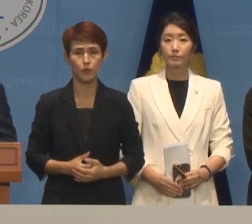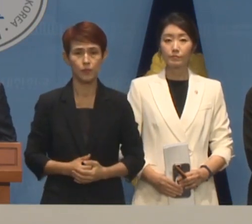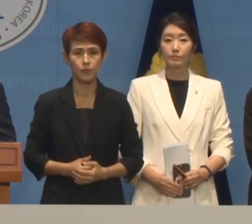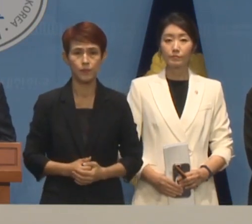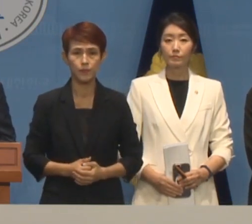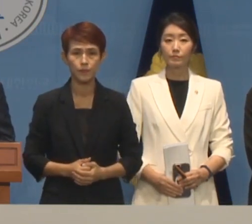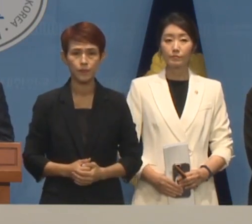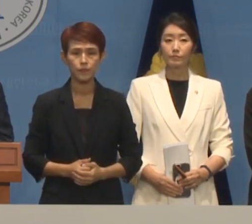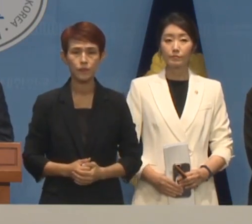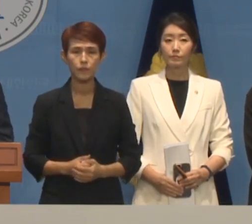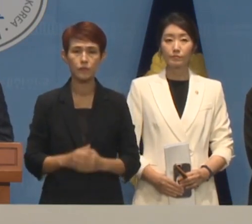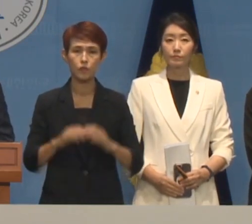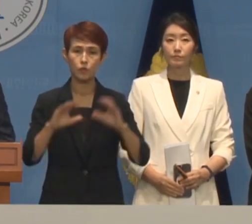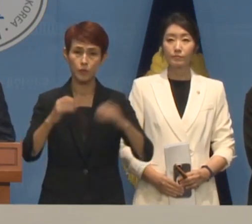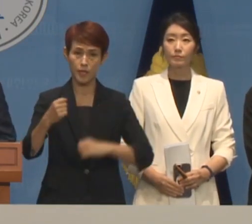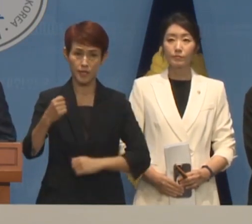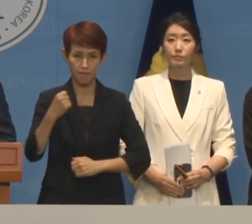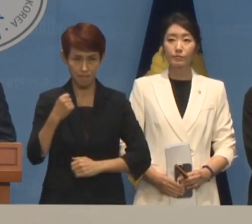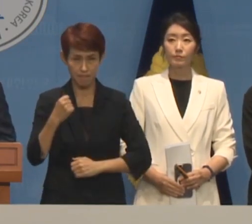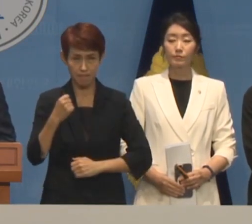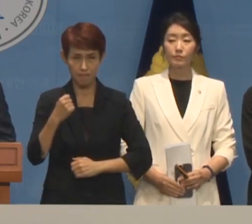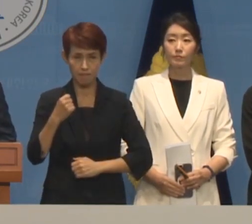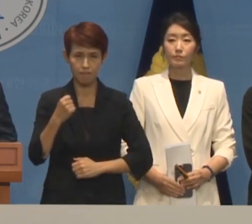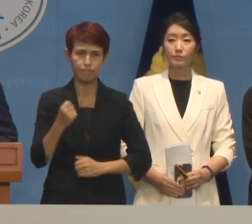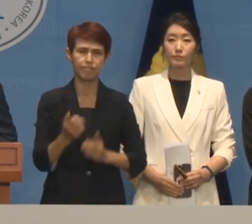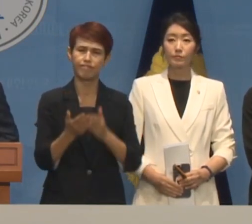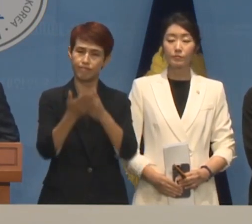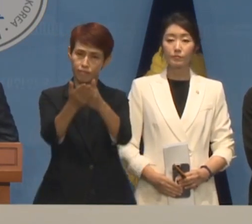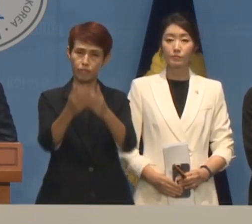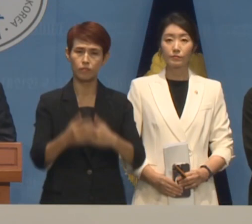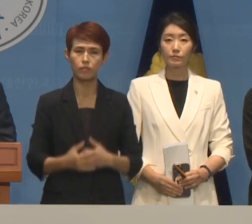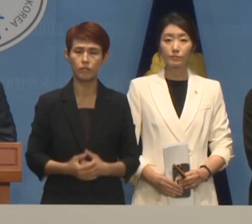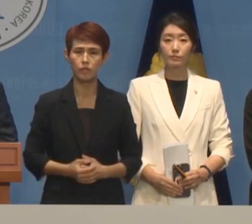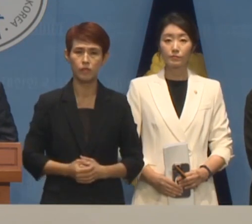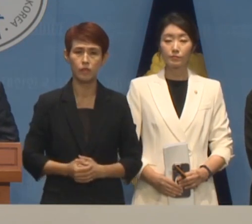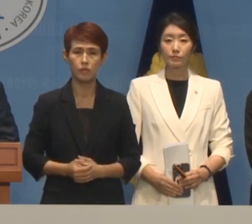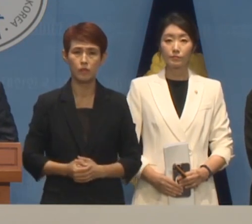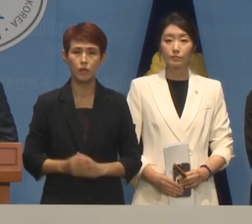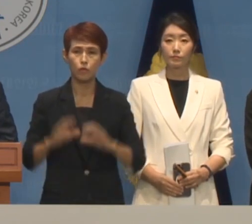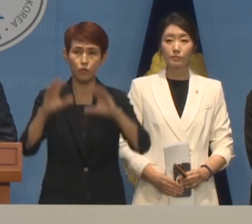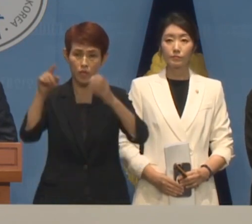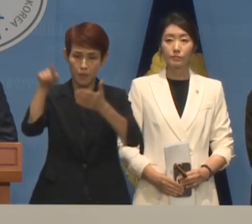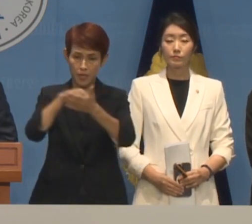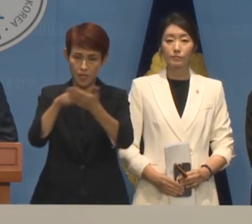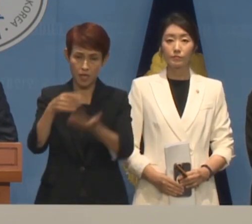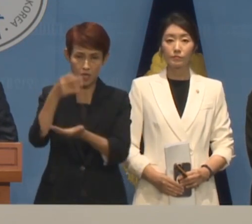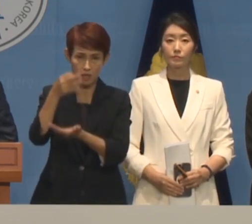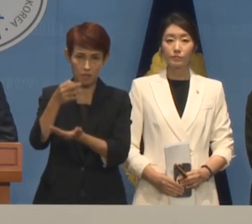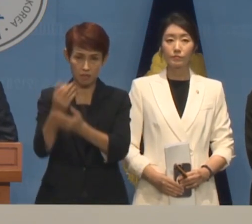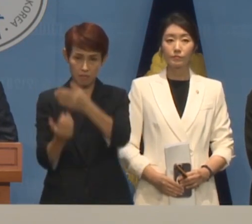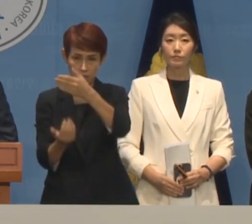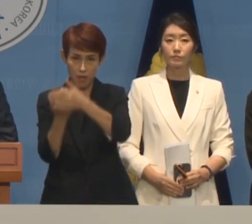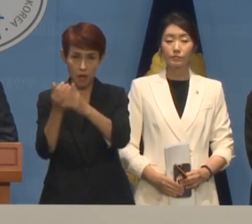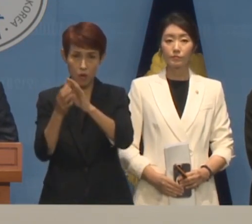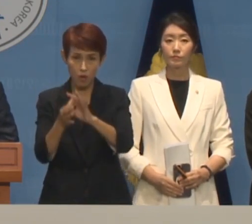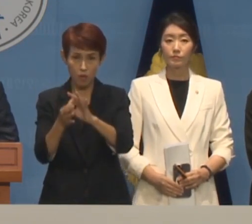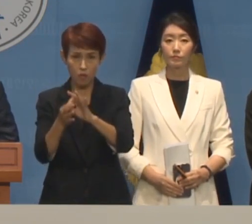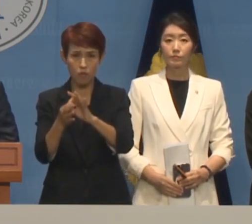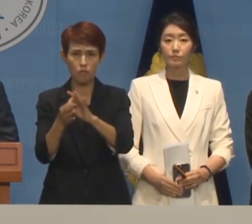그러므로 국민의힘에게 요구합니다. 이제라도 국제배상금 사건의